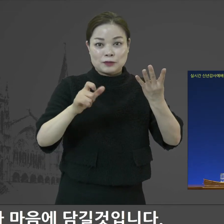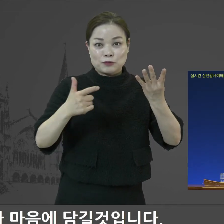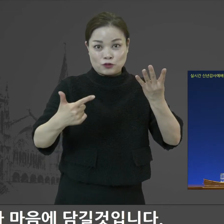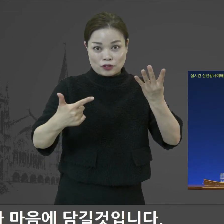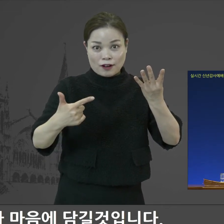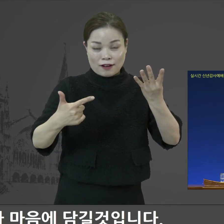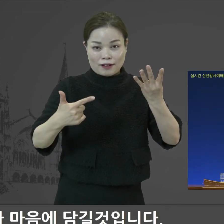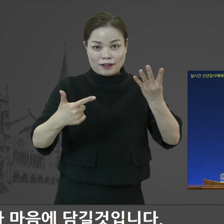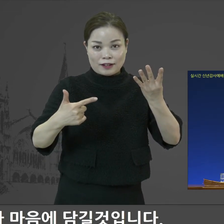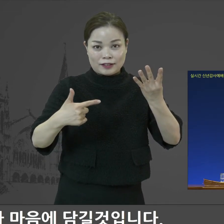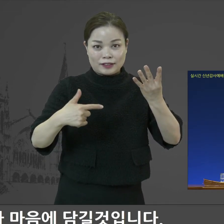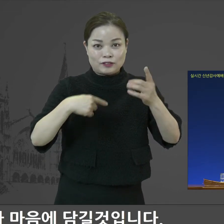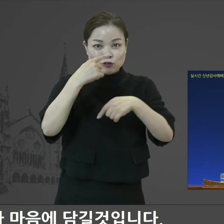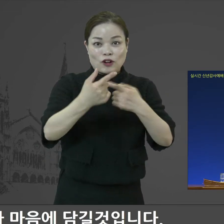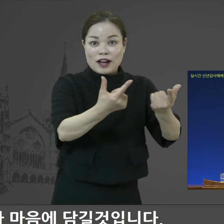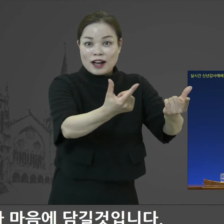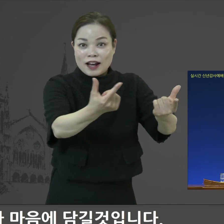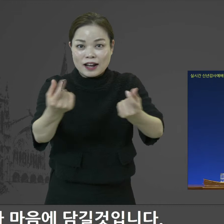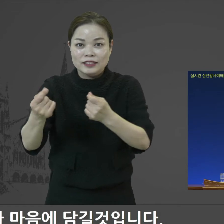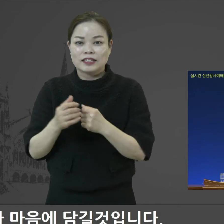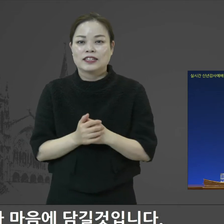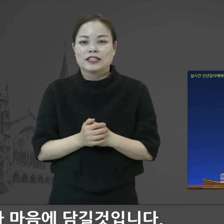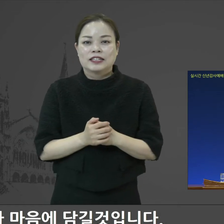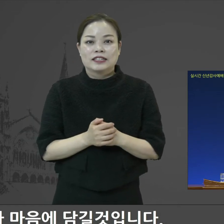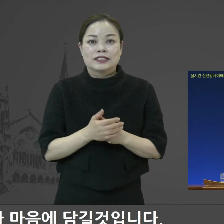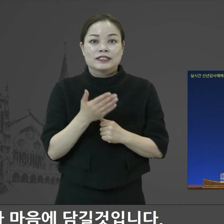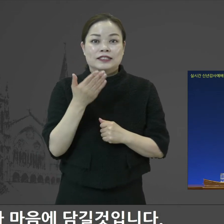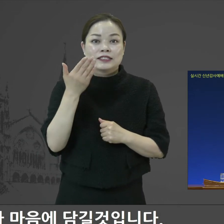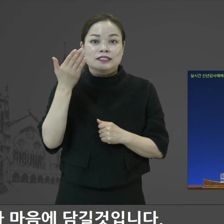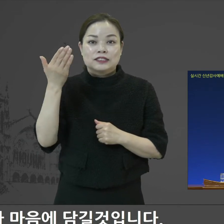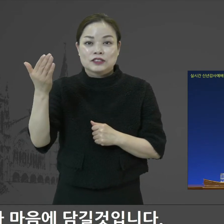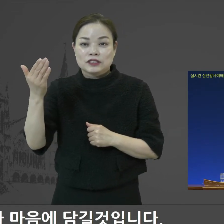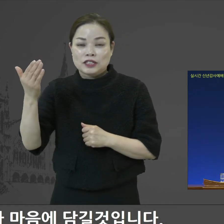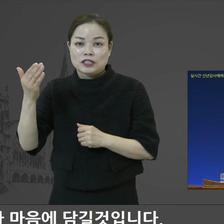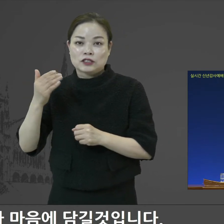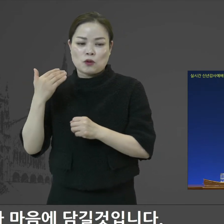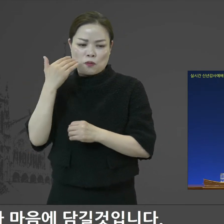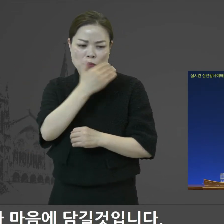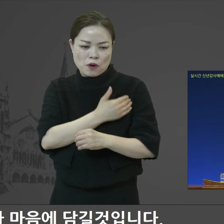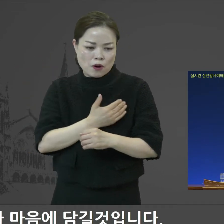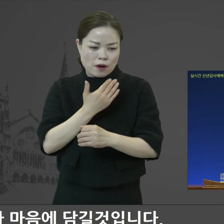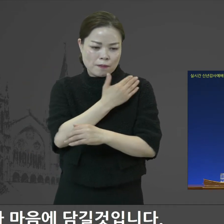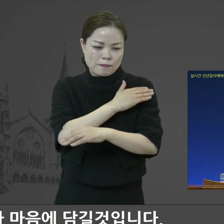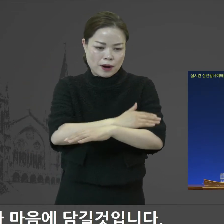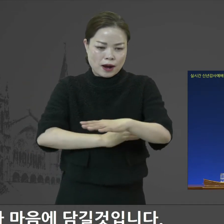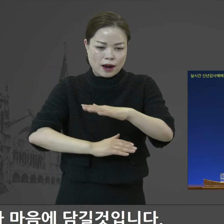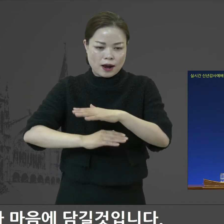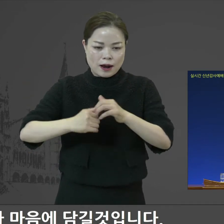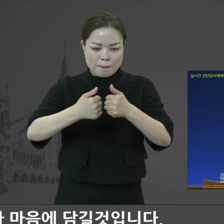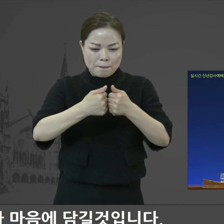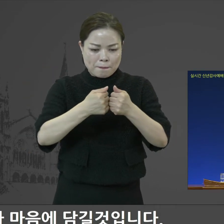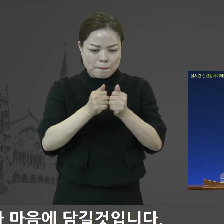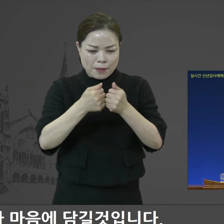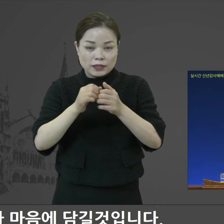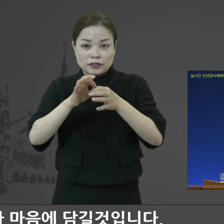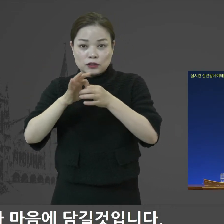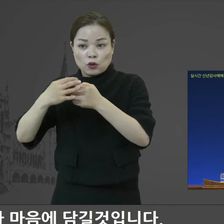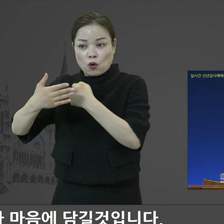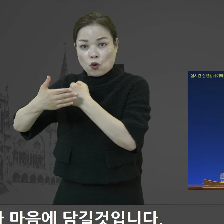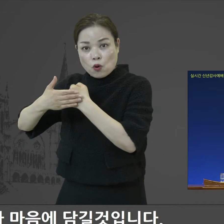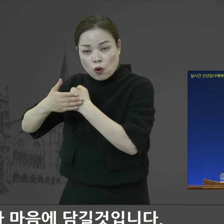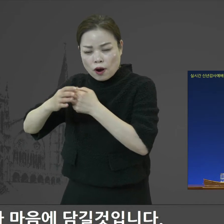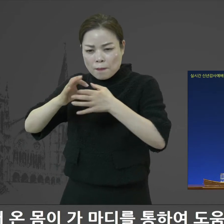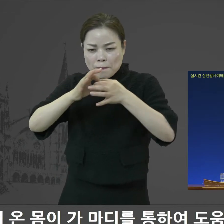찾으셨죠? 자, 읽으십시다. 그에게서 온 몸이 각 마디를 통하여 도움을